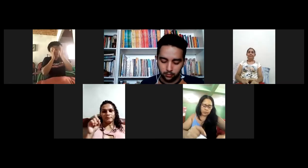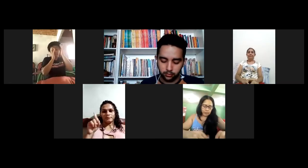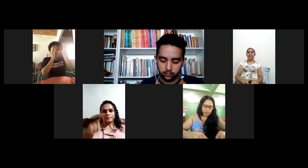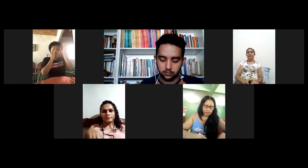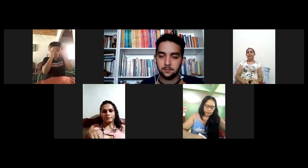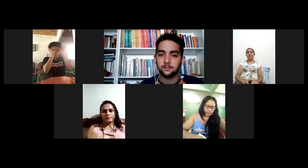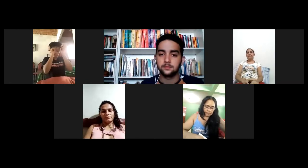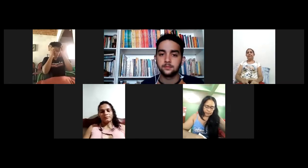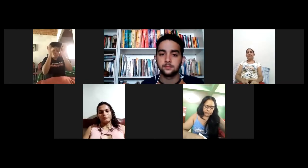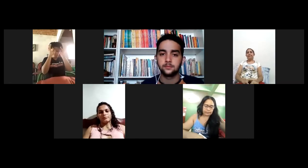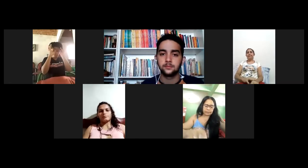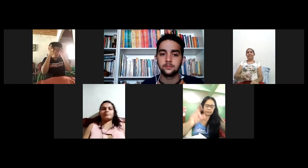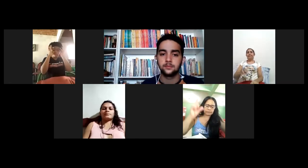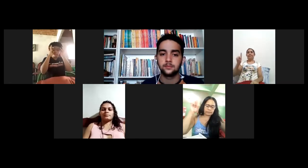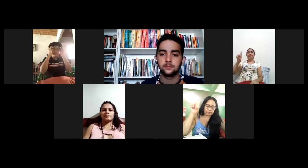Deus,